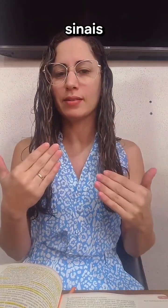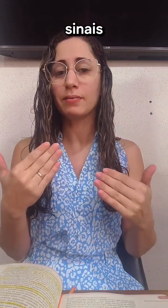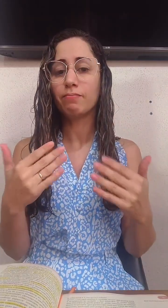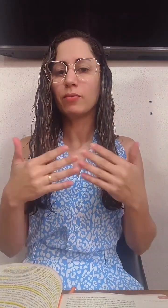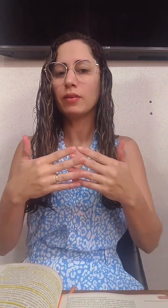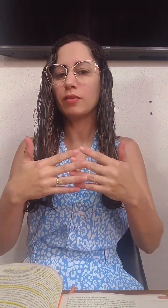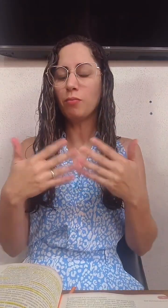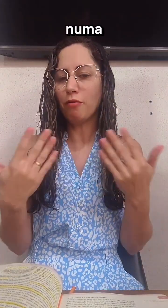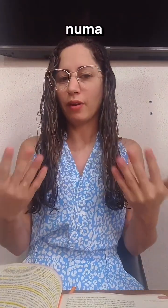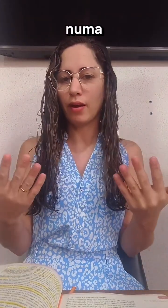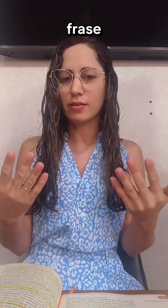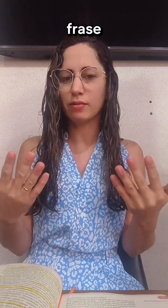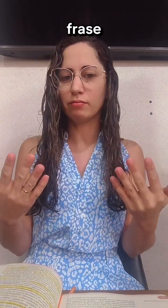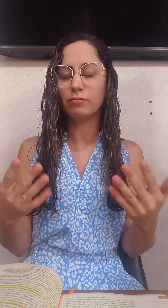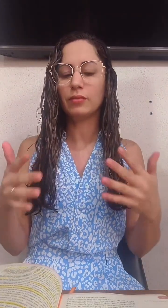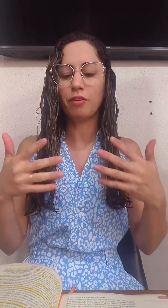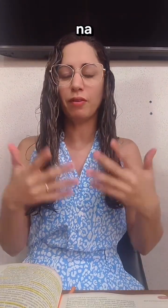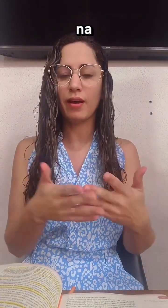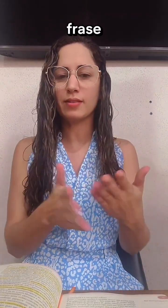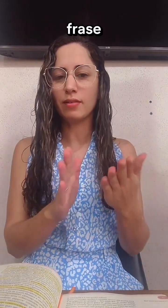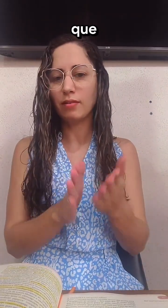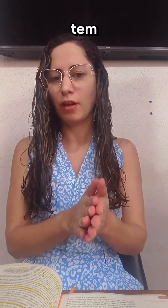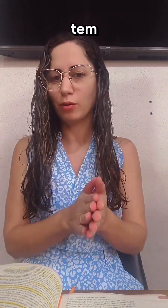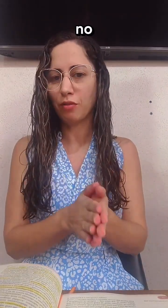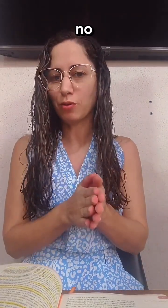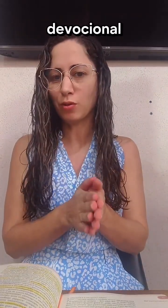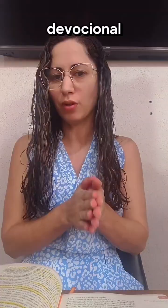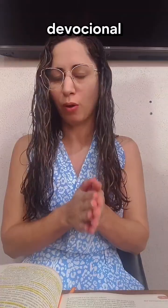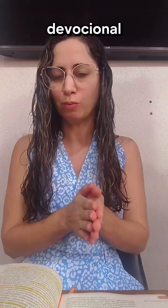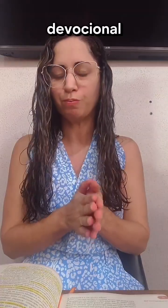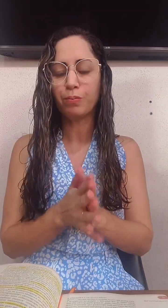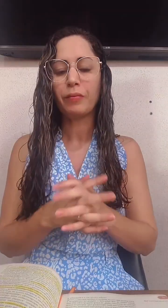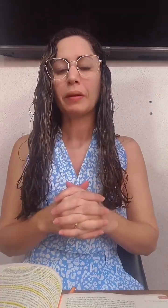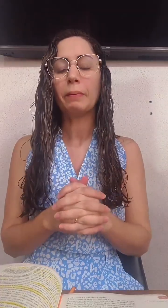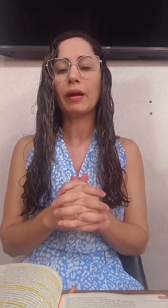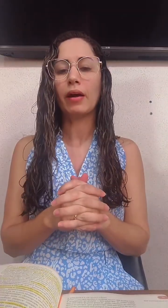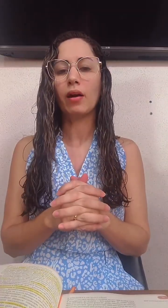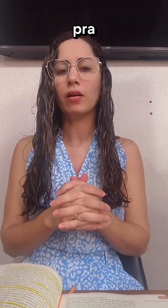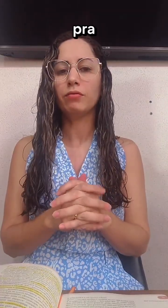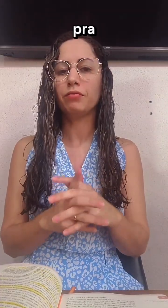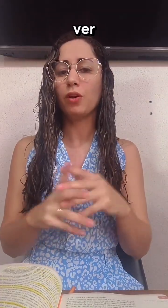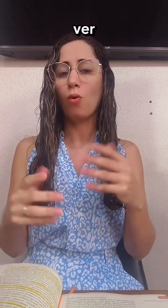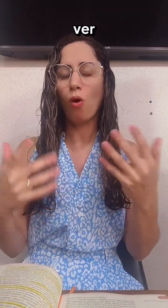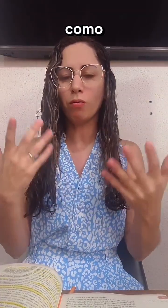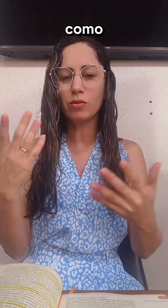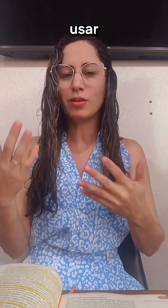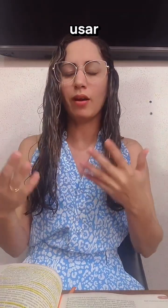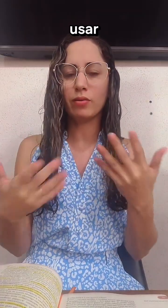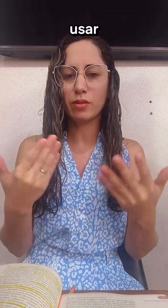sinais numa frase, na frase que tem no devocional, para ver como usar o